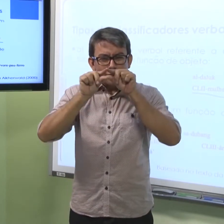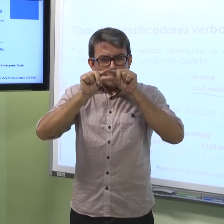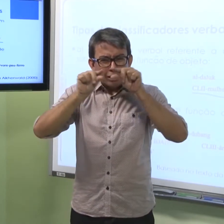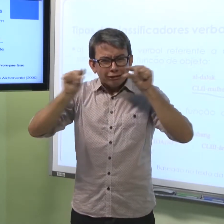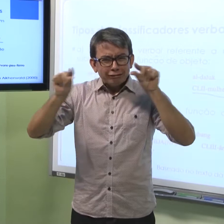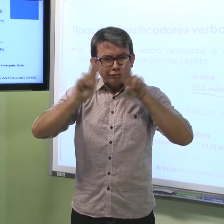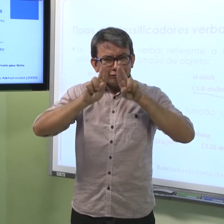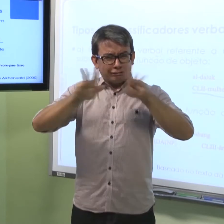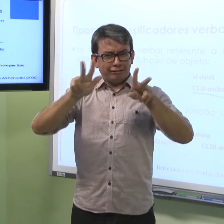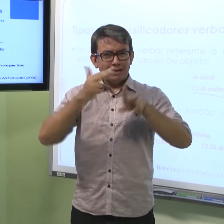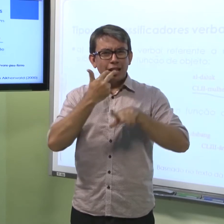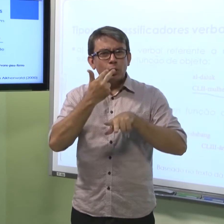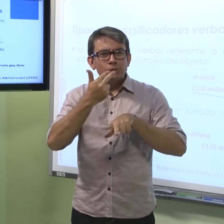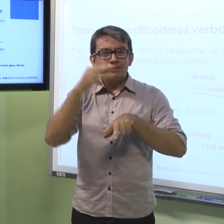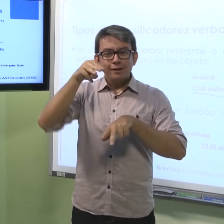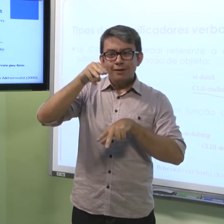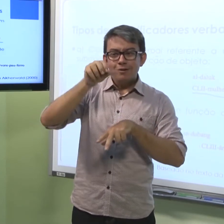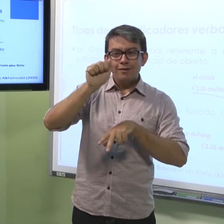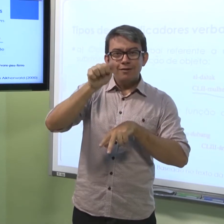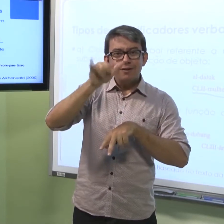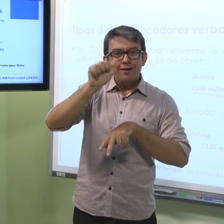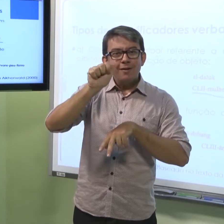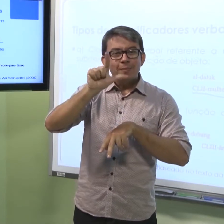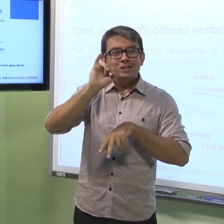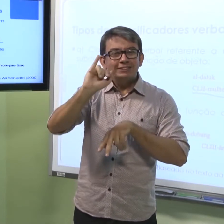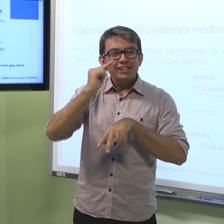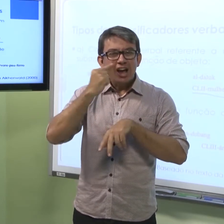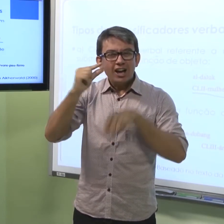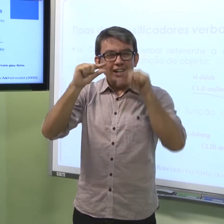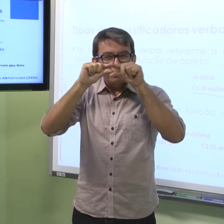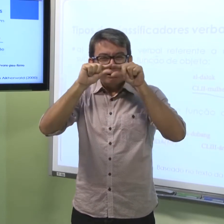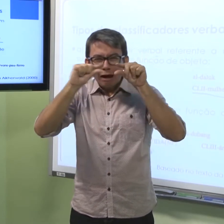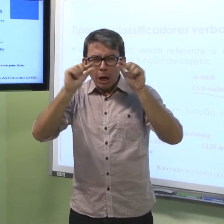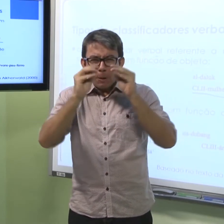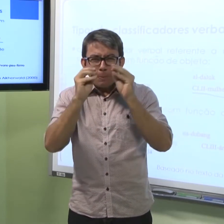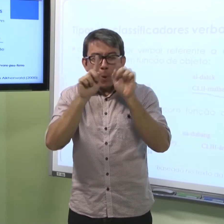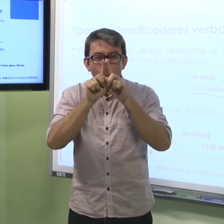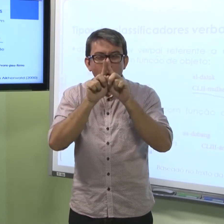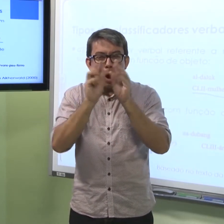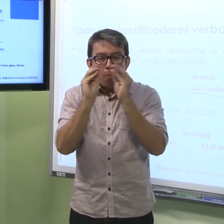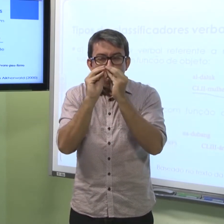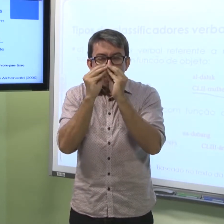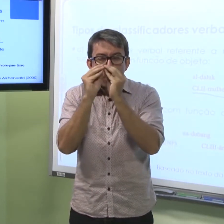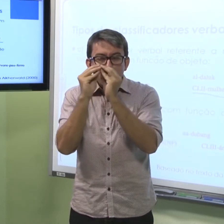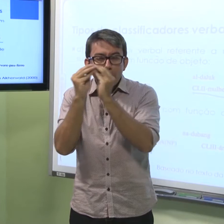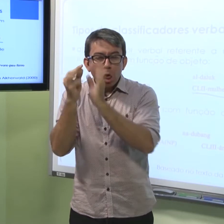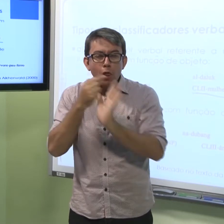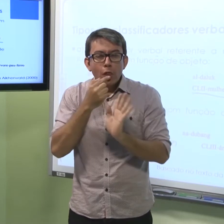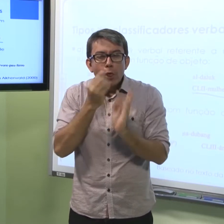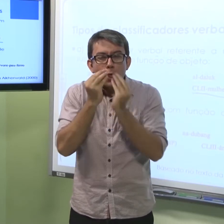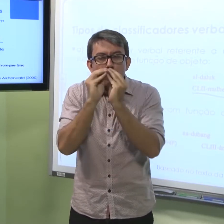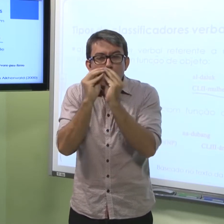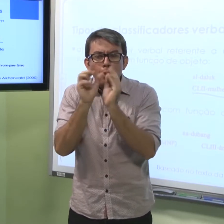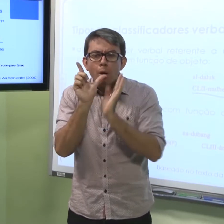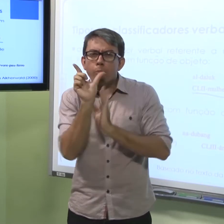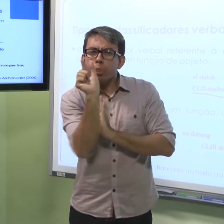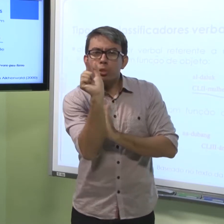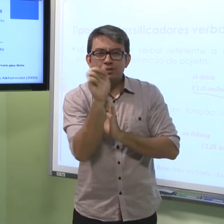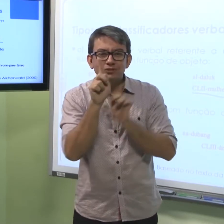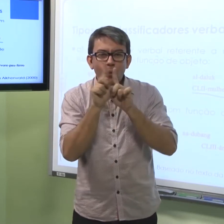Vocês viram como que a frase na língua Mali fica totalmente diferente? Parece